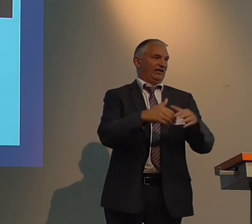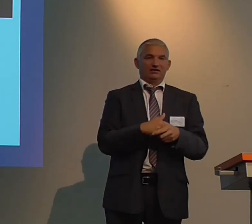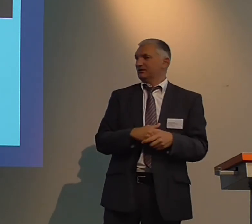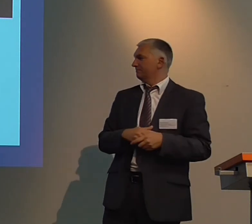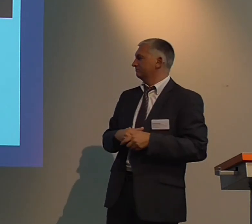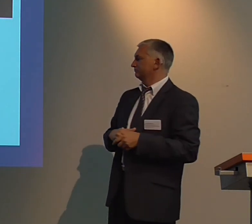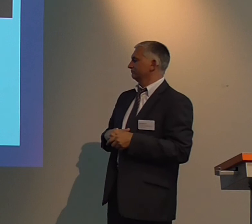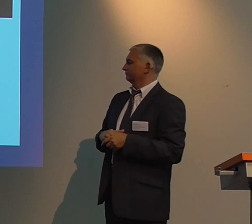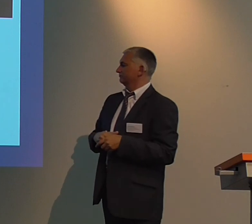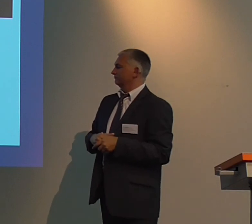zahlen den gleichen Beitrag.